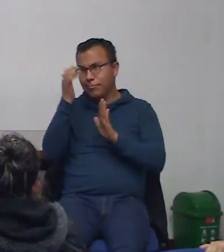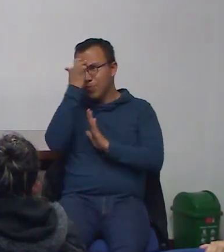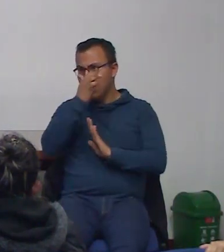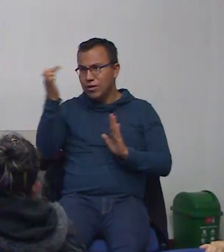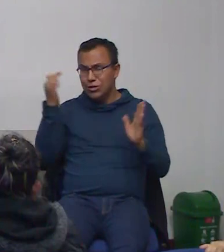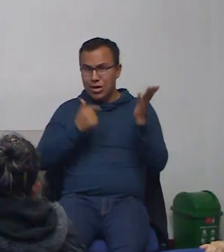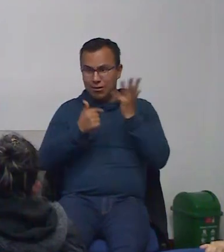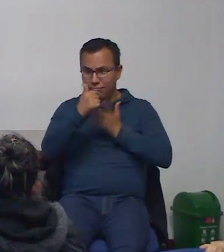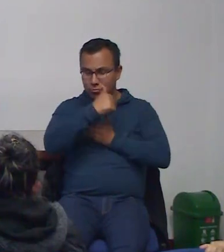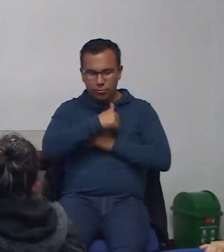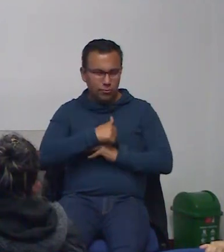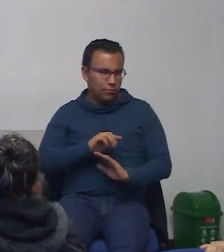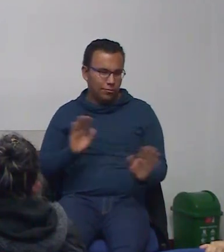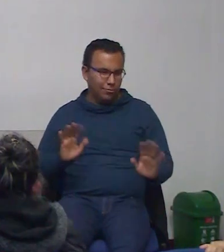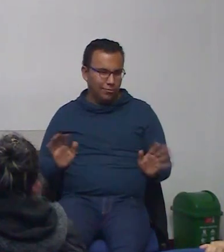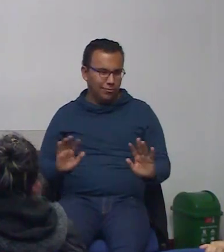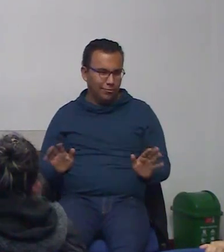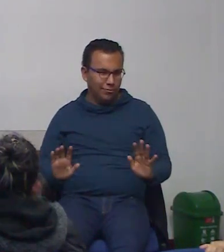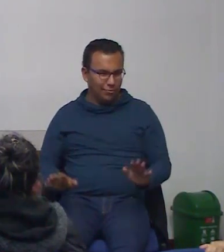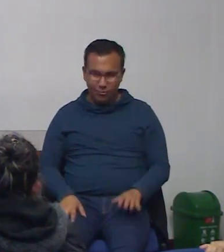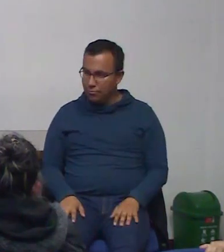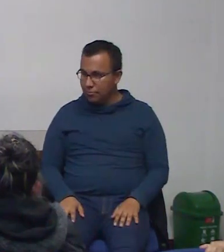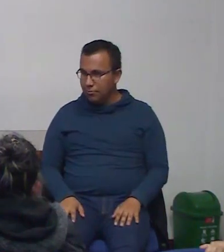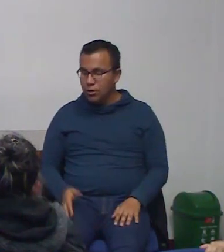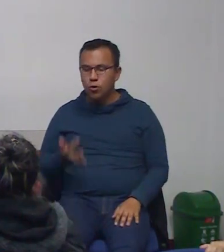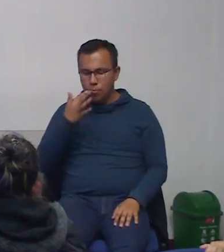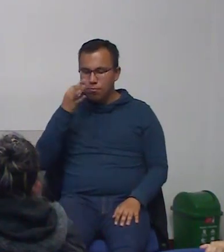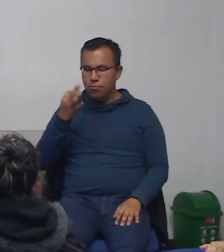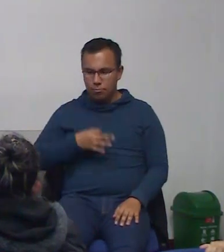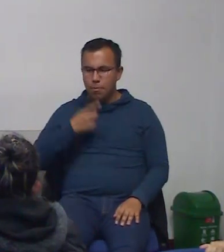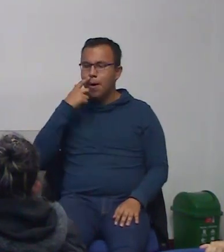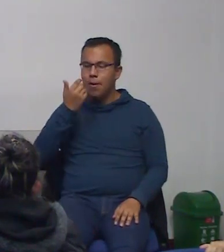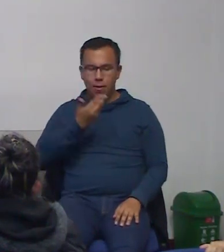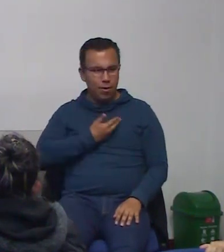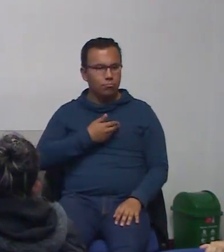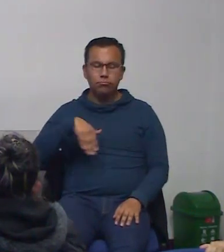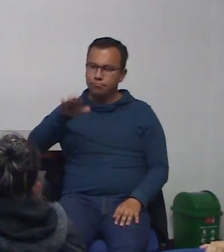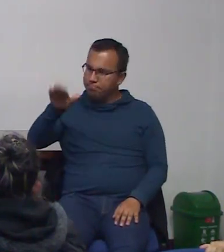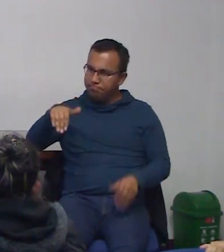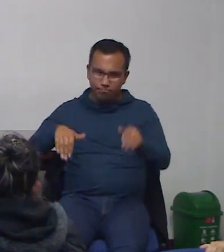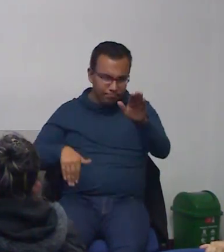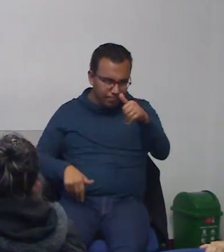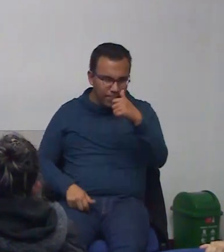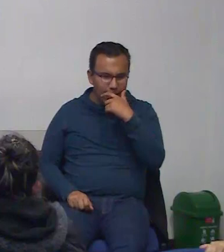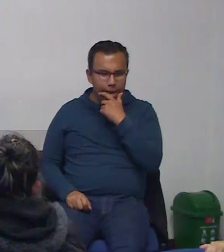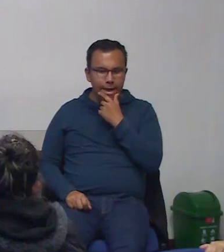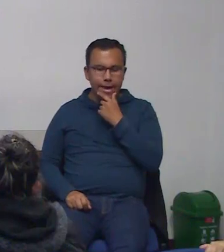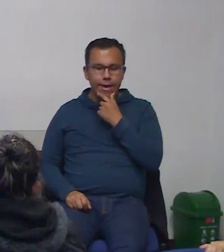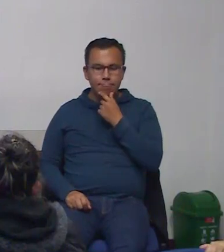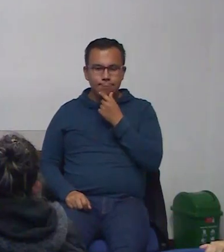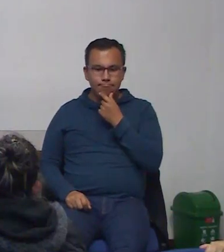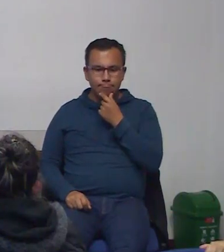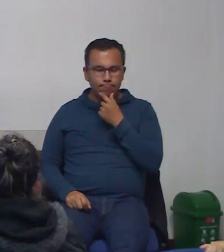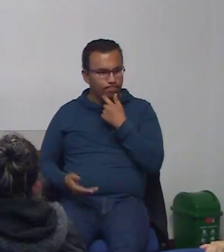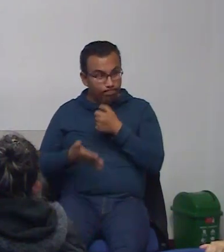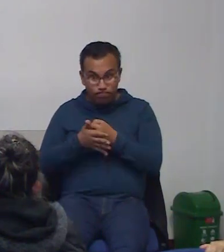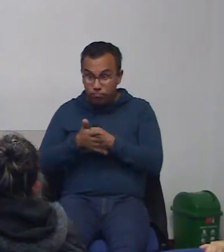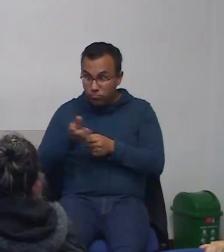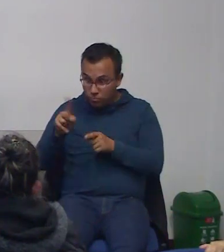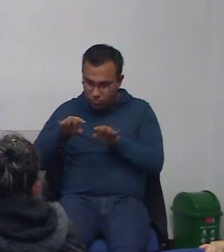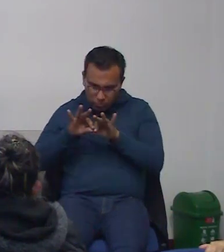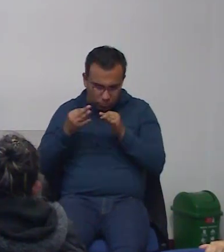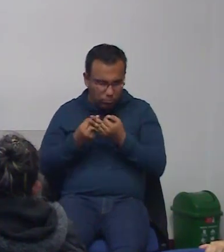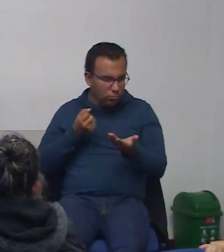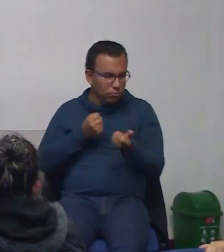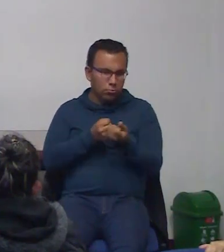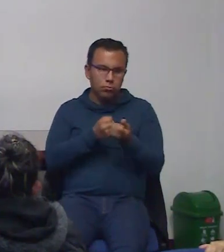no podamos cumplir e si les hablo a los papás que si somos O sea que si los papás son perseveran también vamos